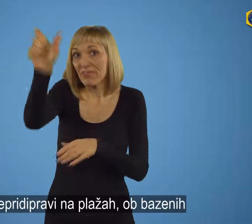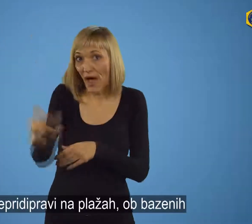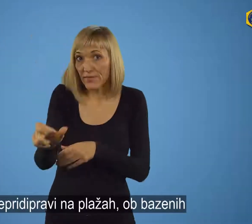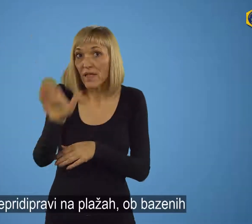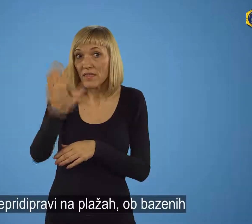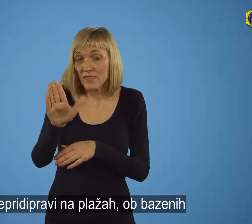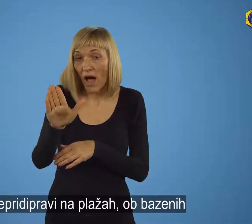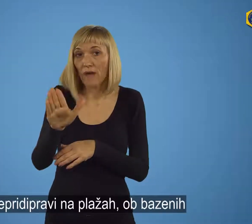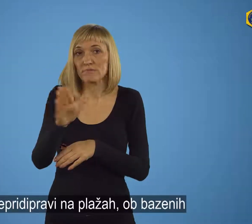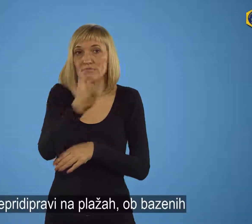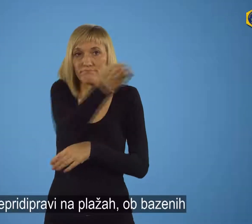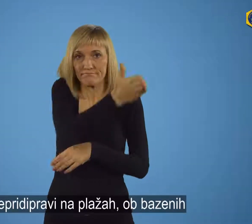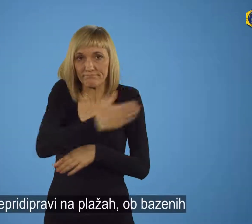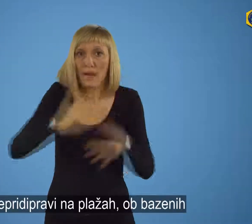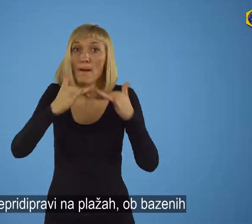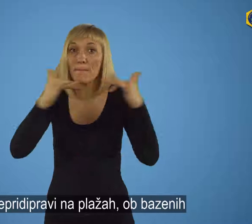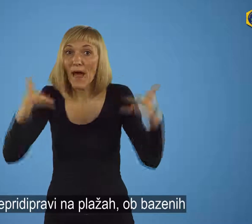Nepridipravi na plažah, ob bazenih.